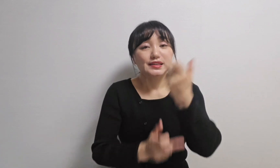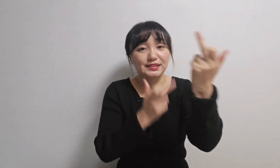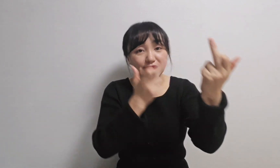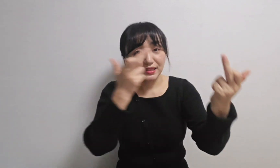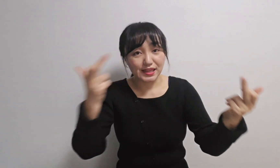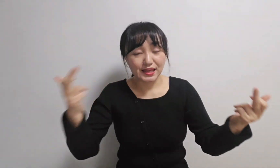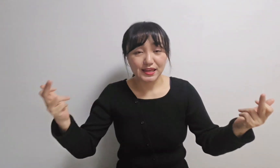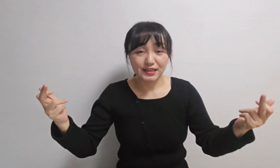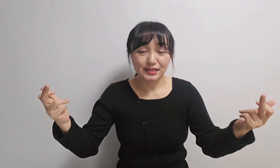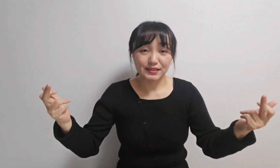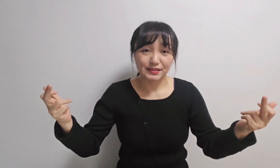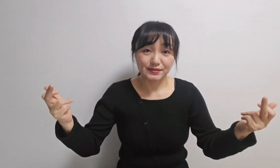산에